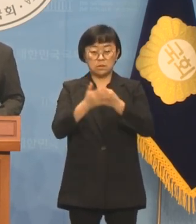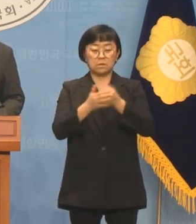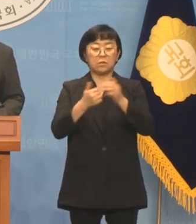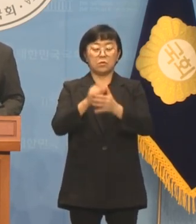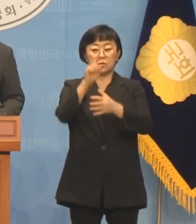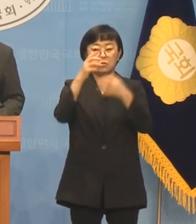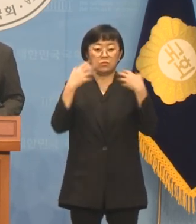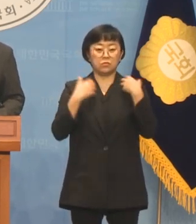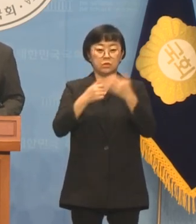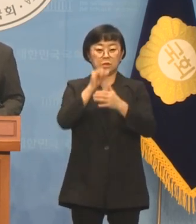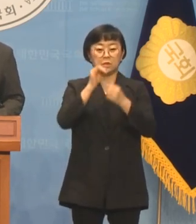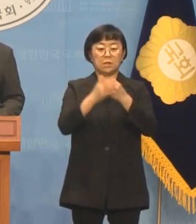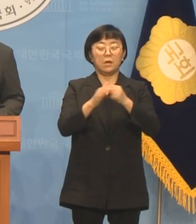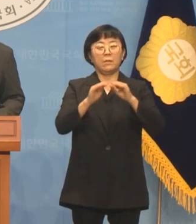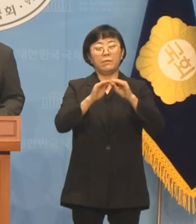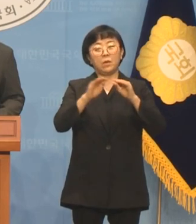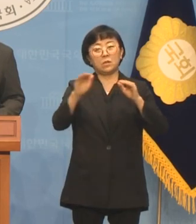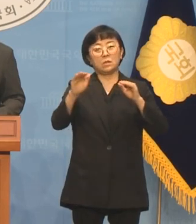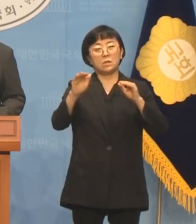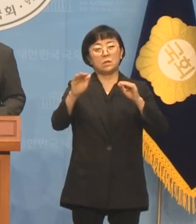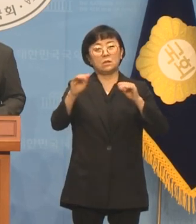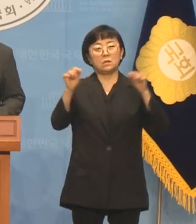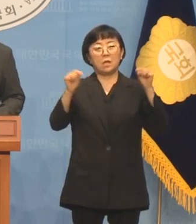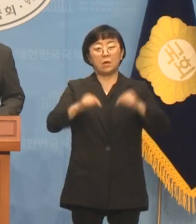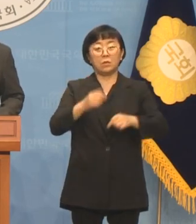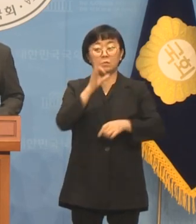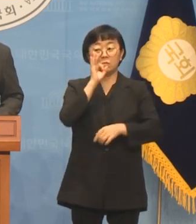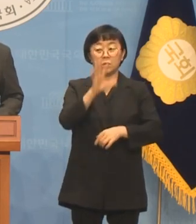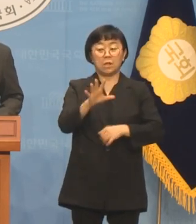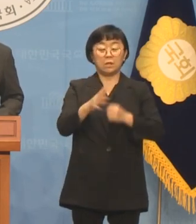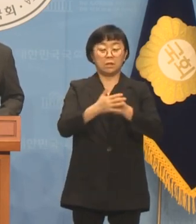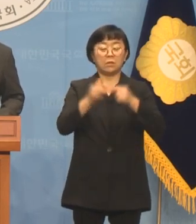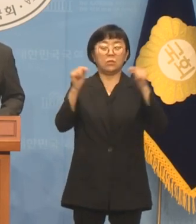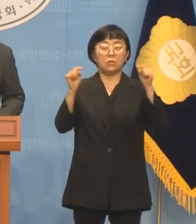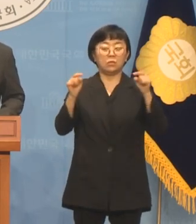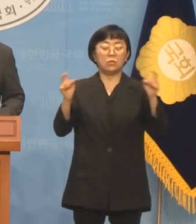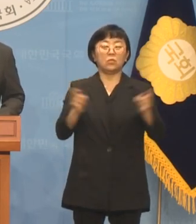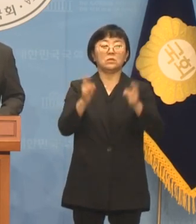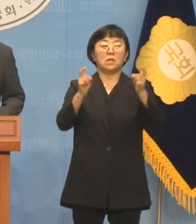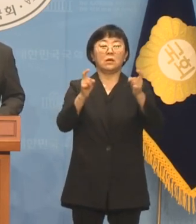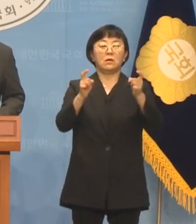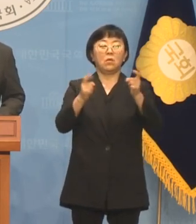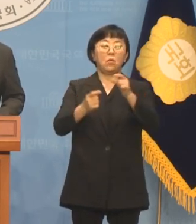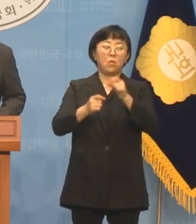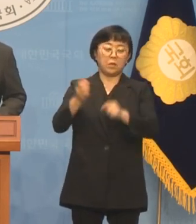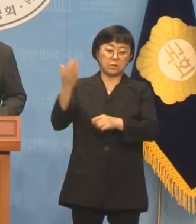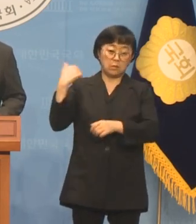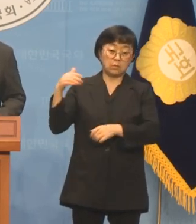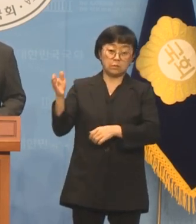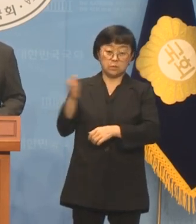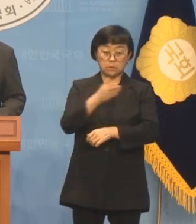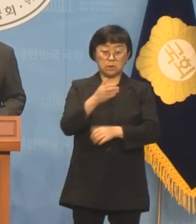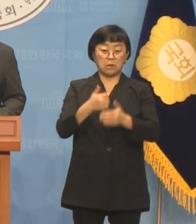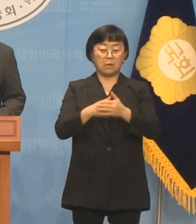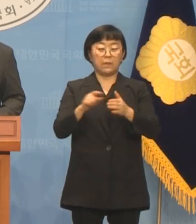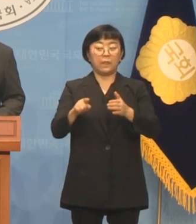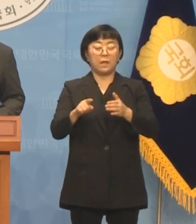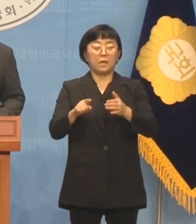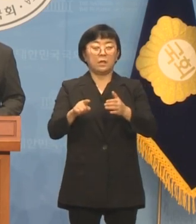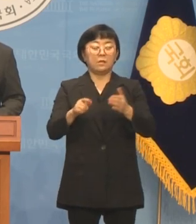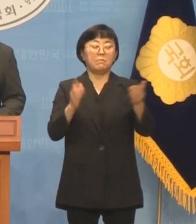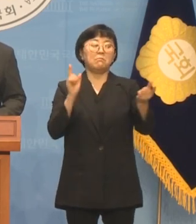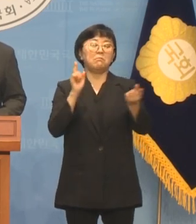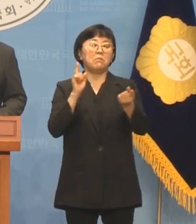정부를 거치며 진행한 평행선을 걷는 타협이 불가능한 논쟁거리가 된 지 오래입니다. 그간 한 치의 접점도